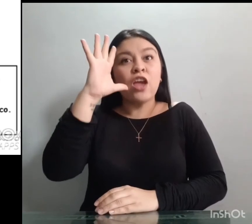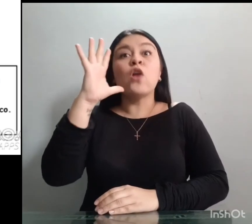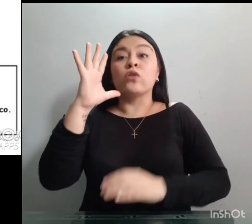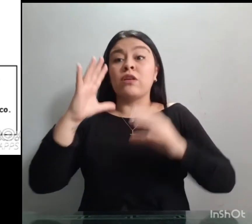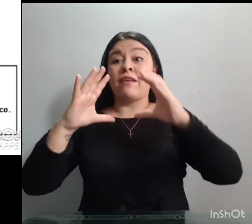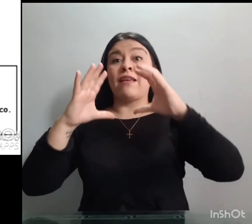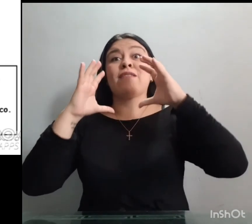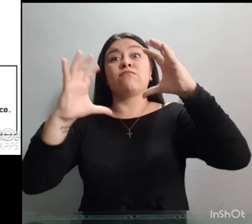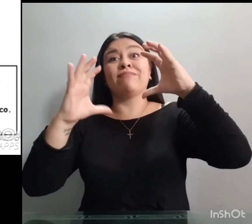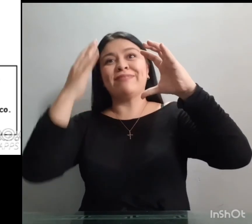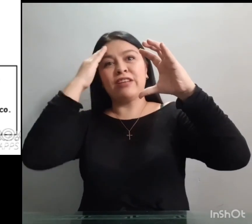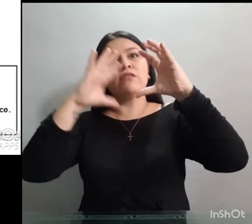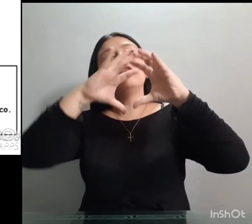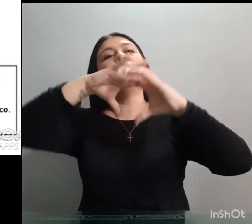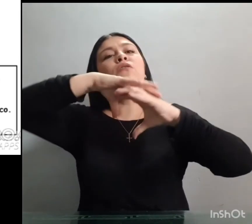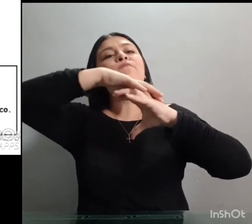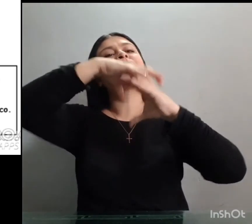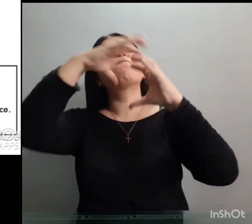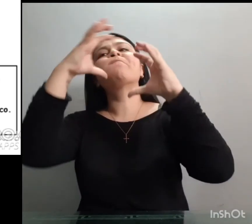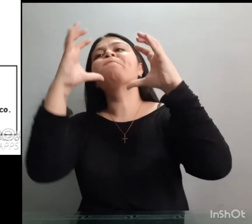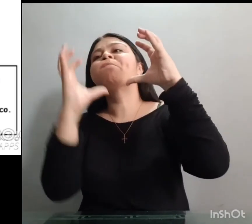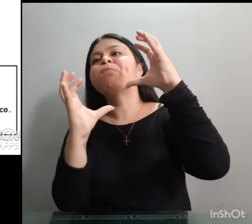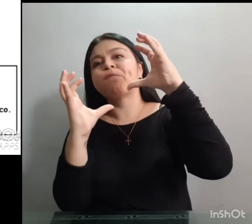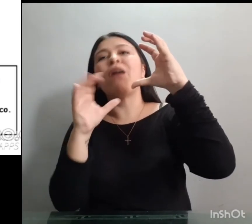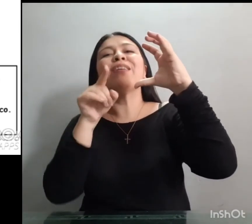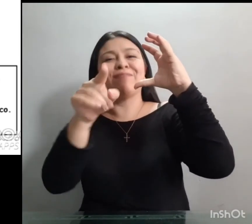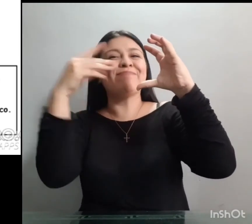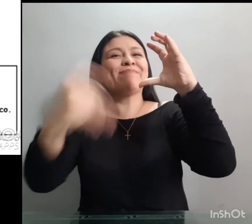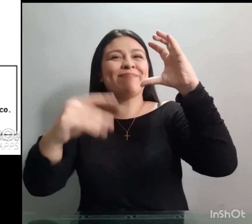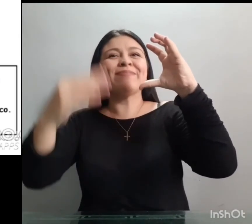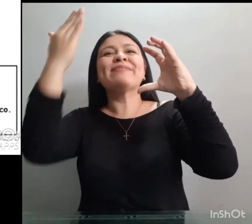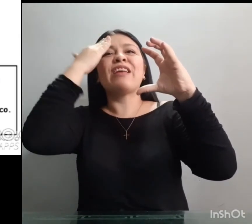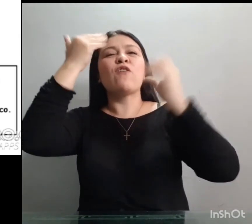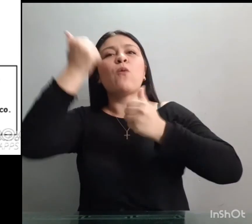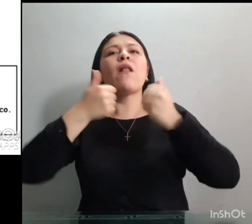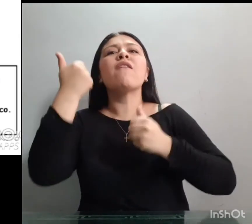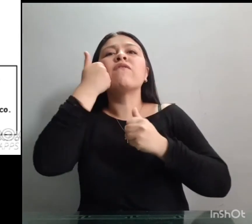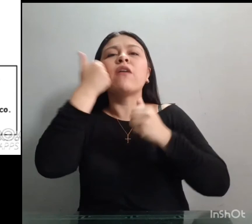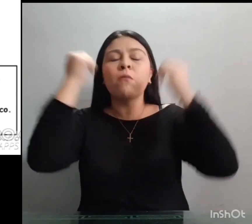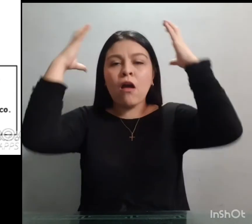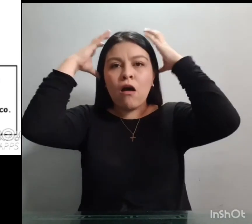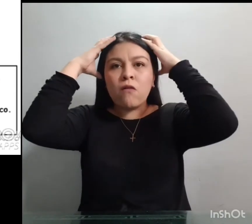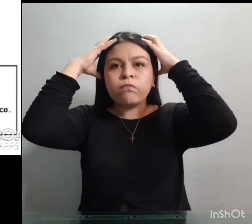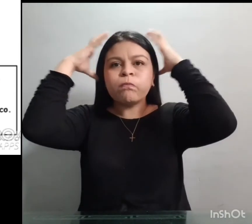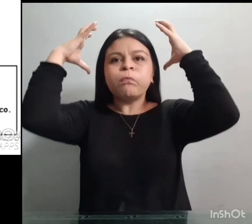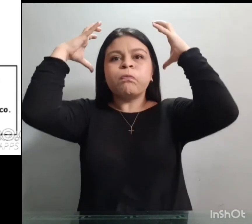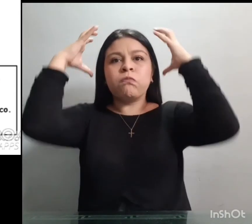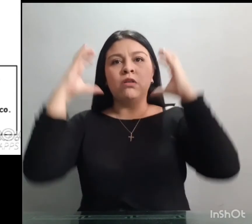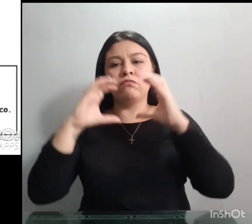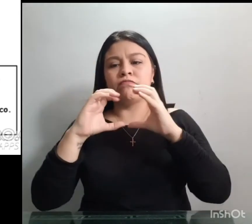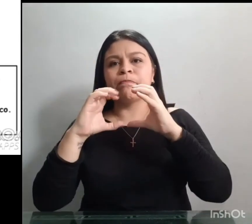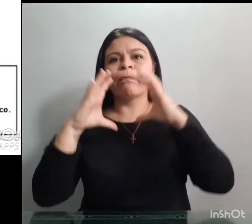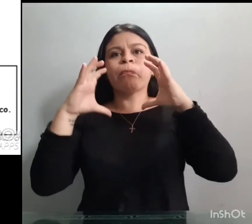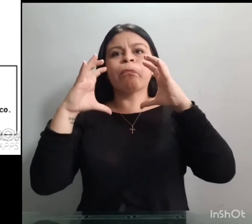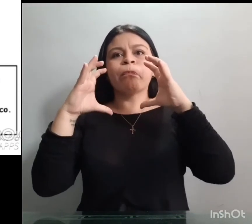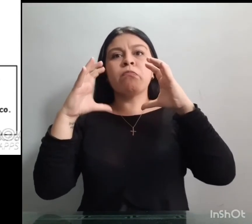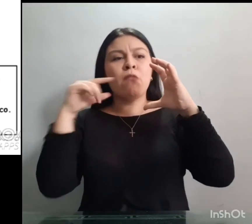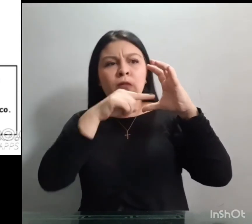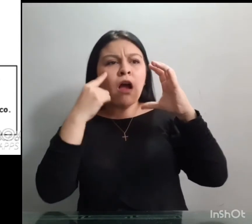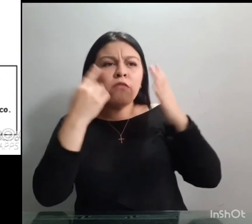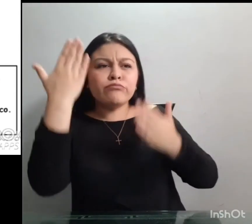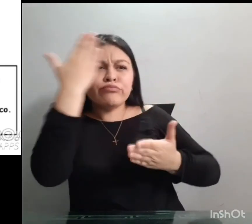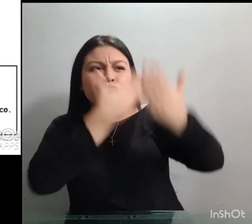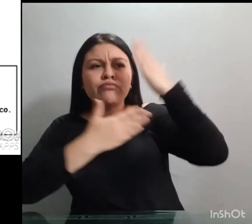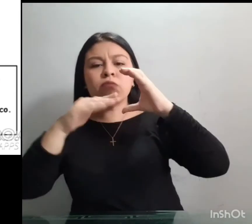infecta las meninges, se produce una enfermedad que se llama meningitis, y en ese caso, al examinar el líquido